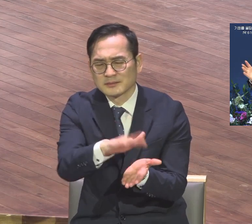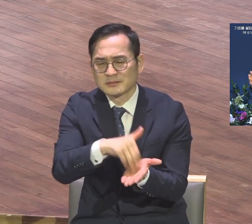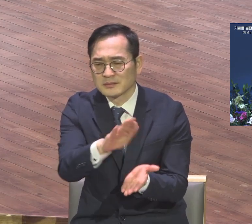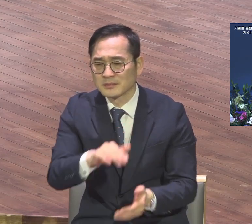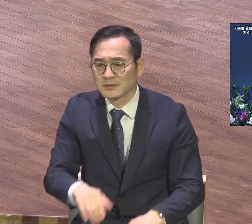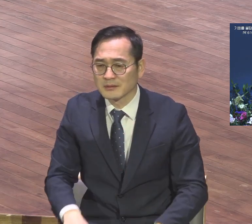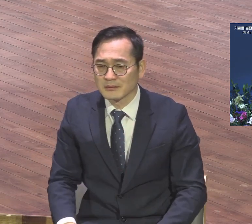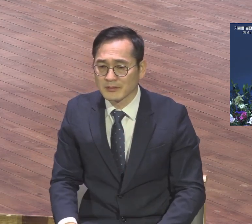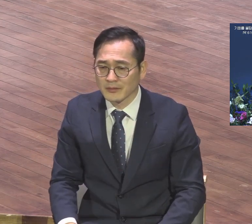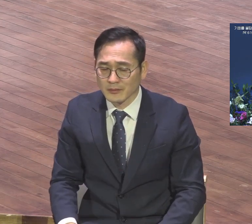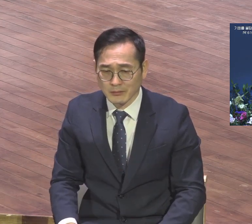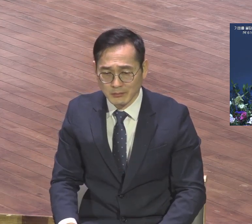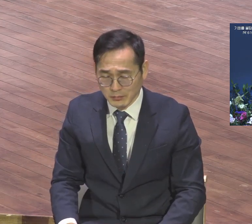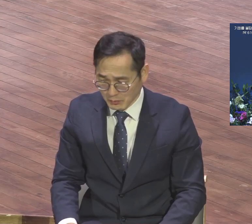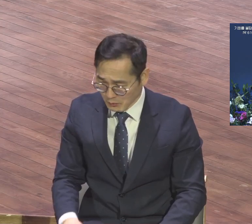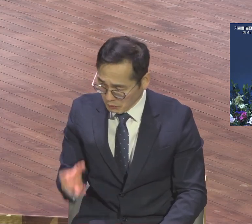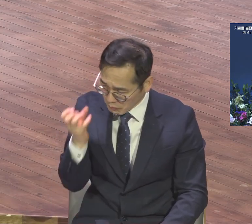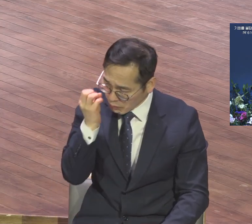나가라는 것입니다.